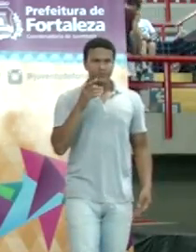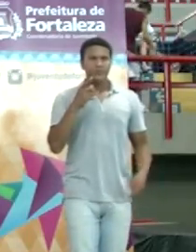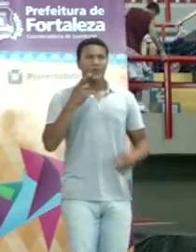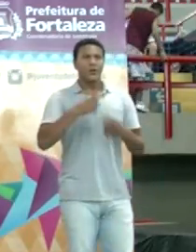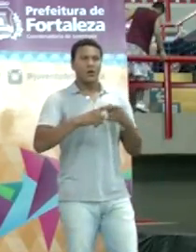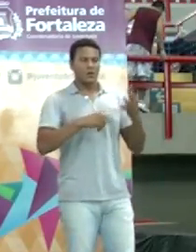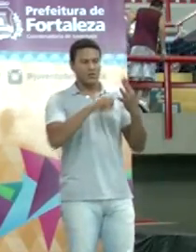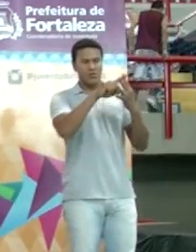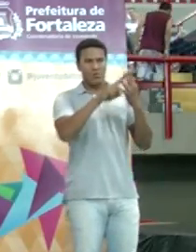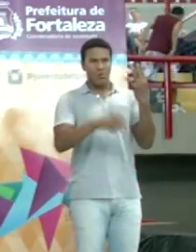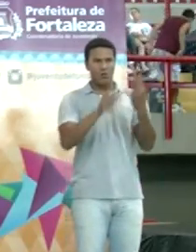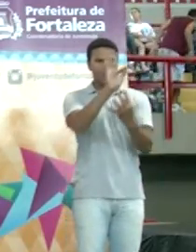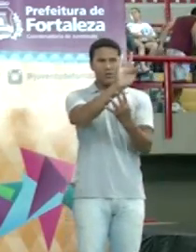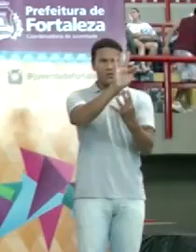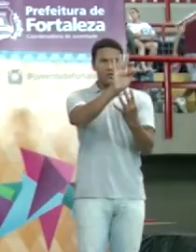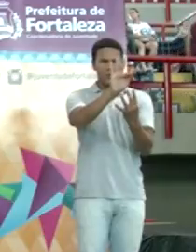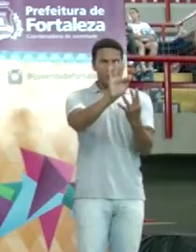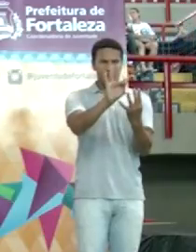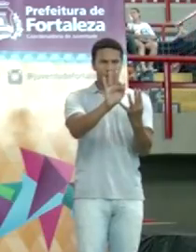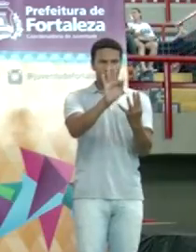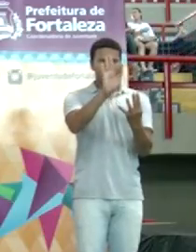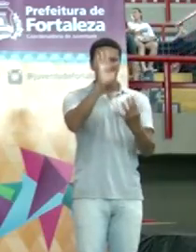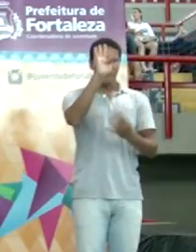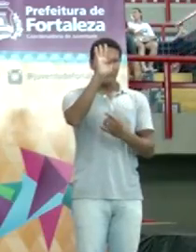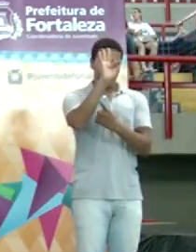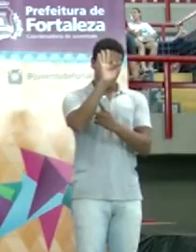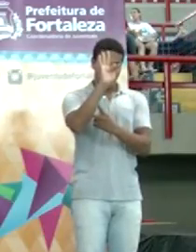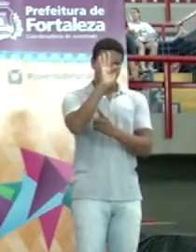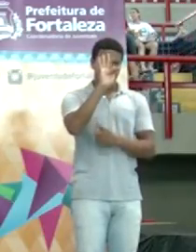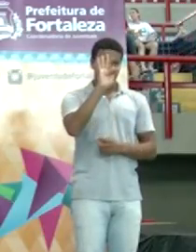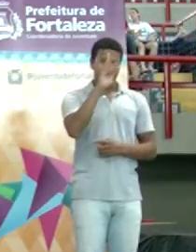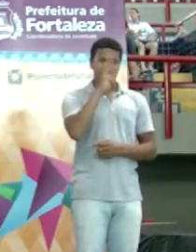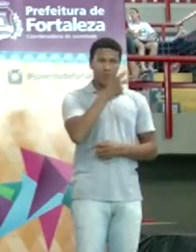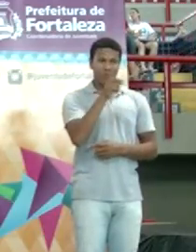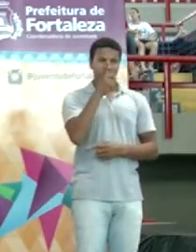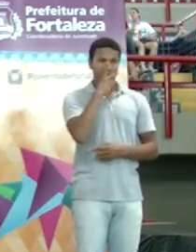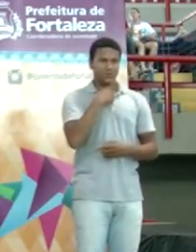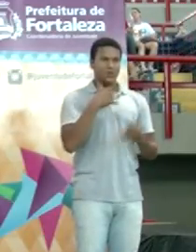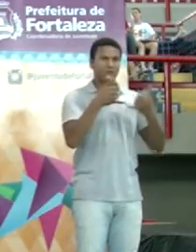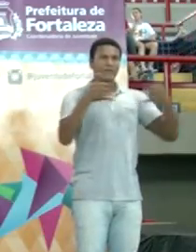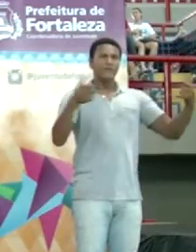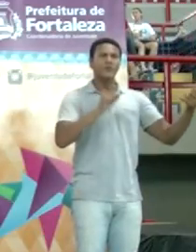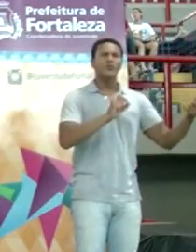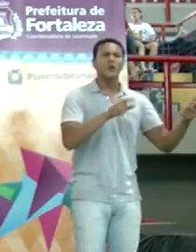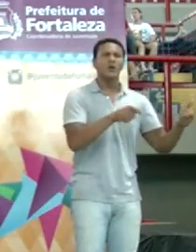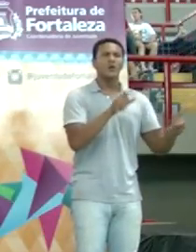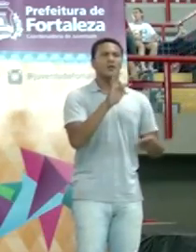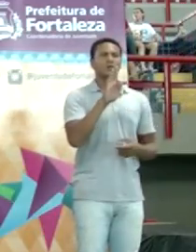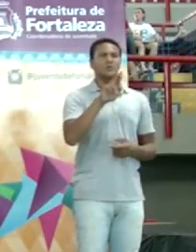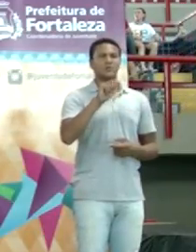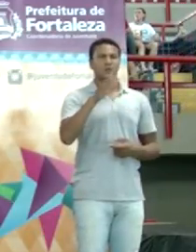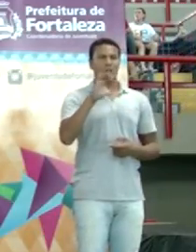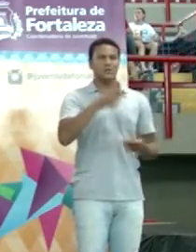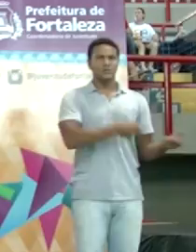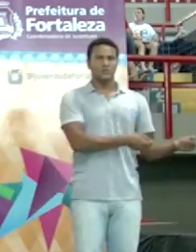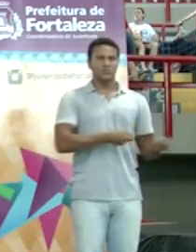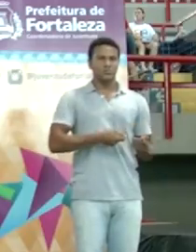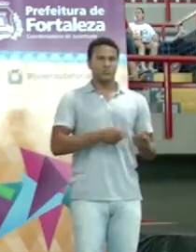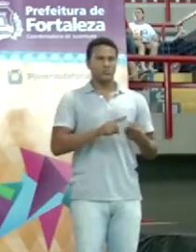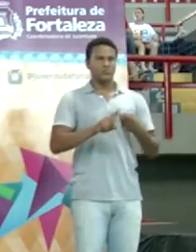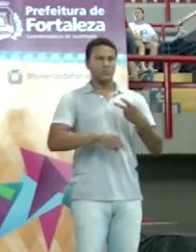Quatro forças. Força de fio. Hein? Tração. Força que a terra puxa a